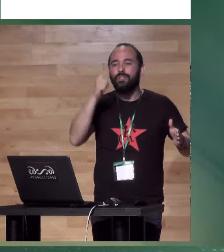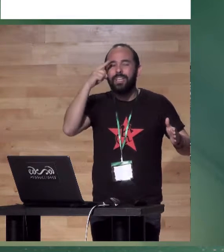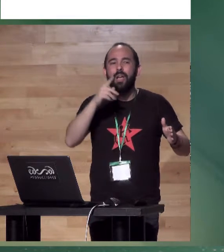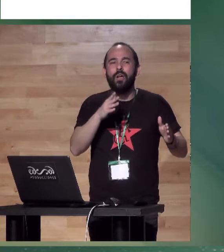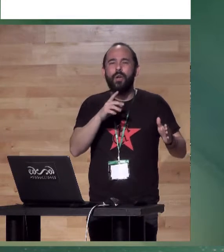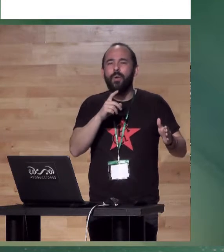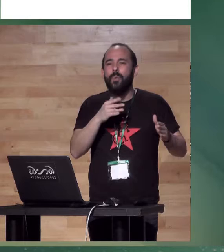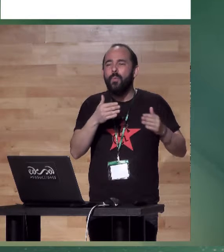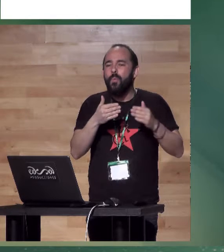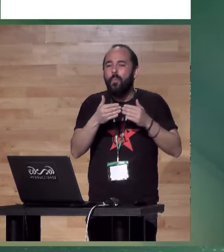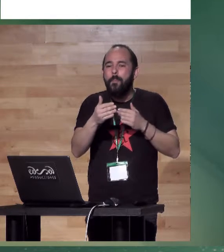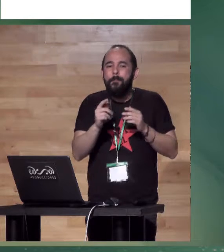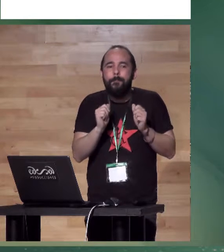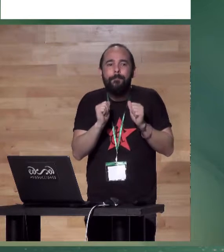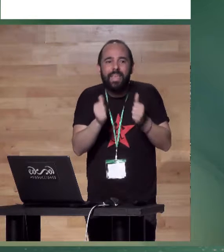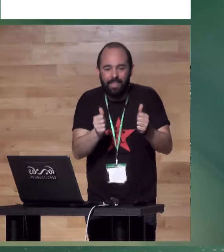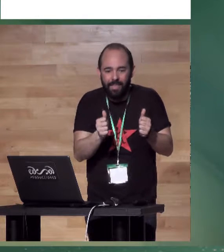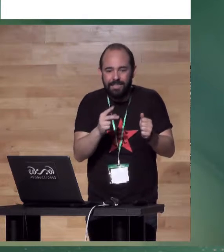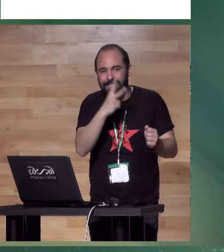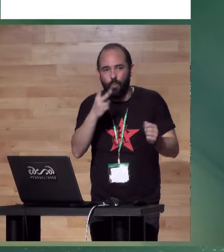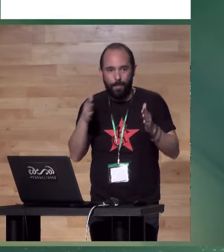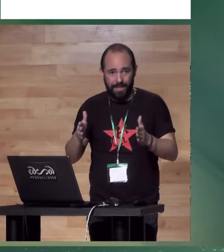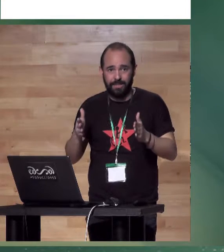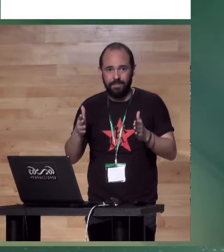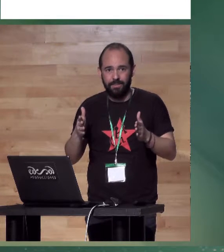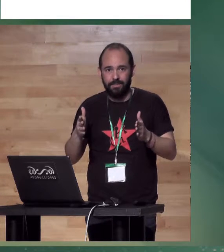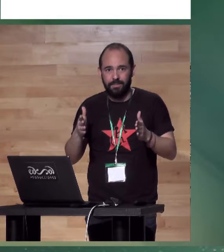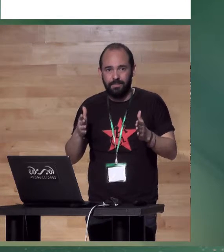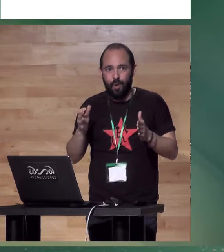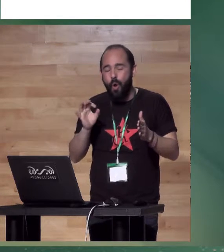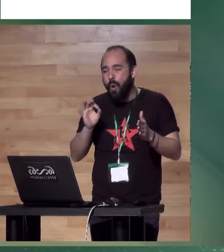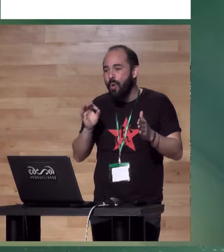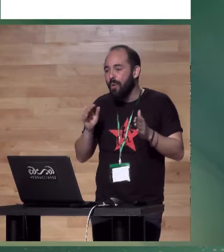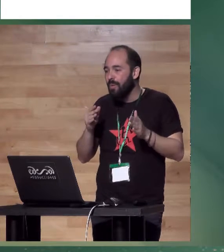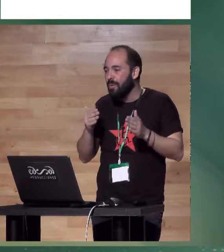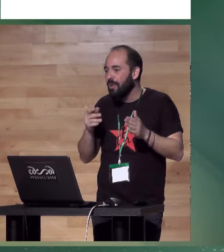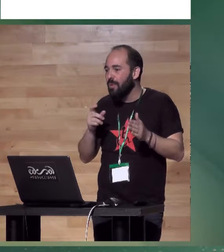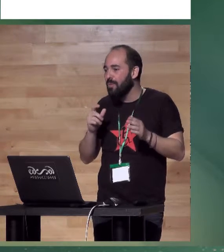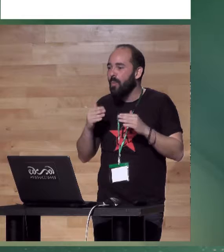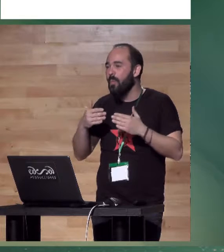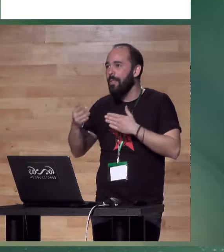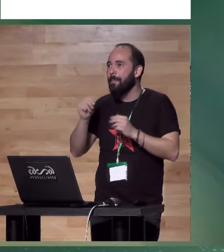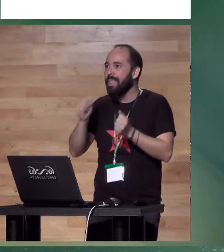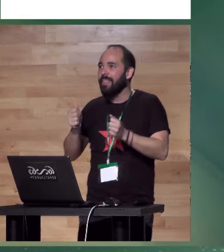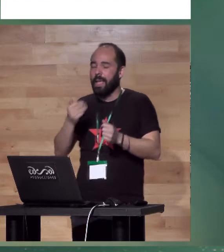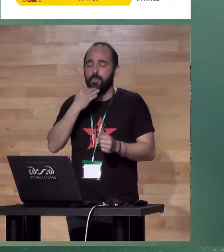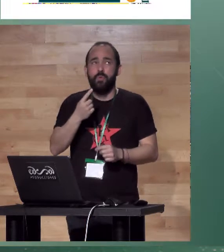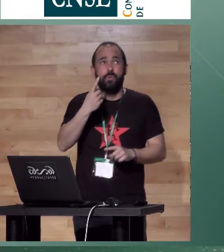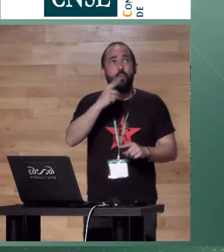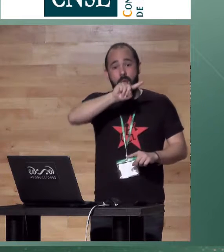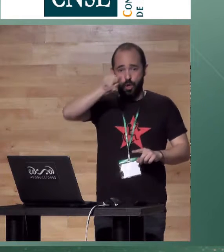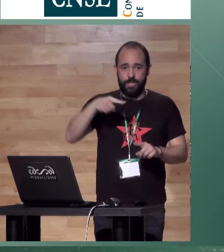Y después, esta parte, ¿cómo sé cuándo termina una y cuándo empieza la otra? ¿Cómo lo